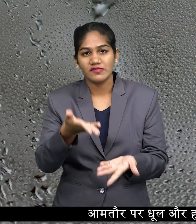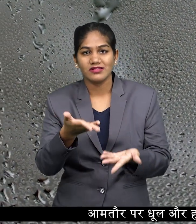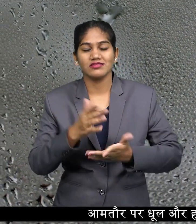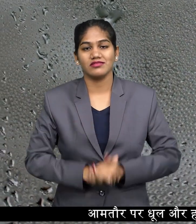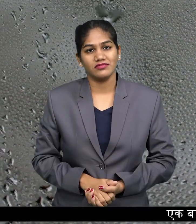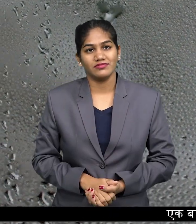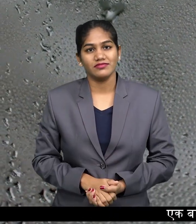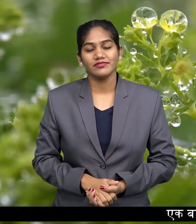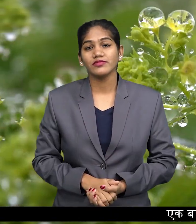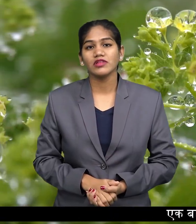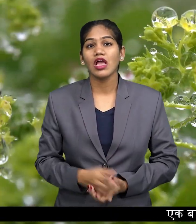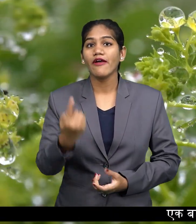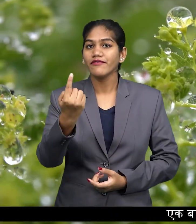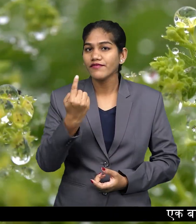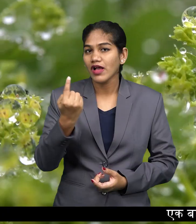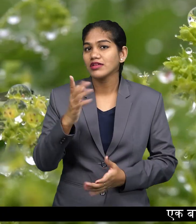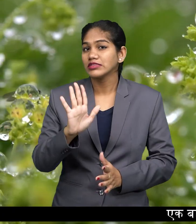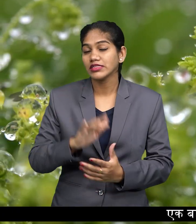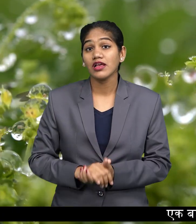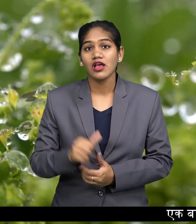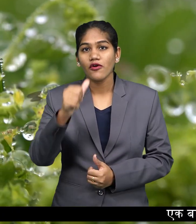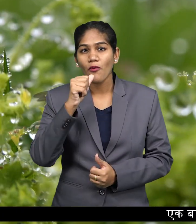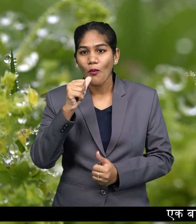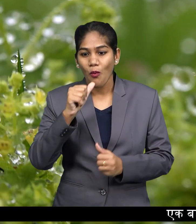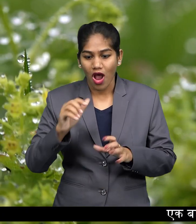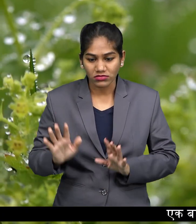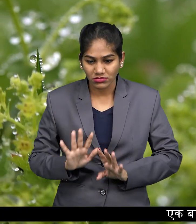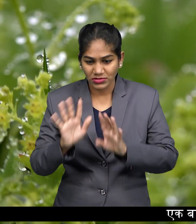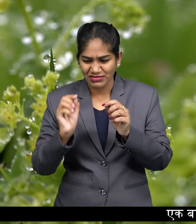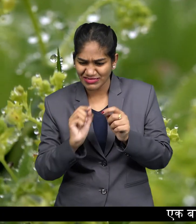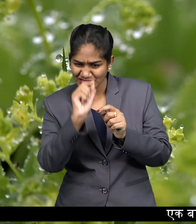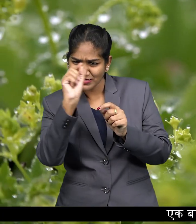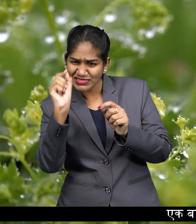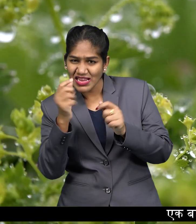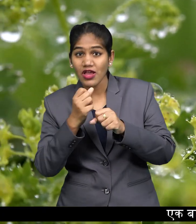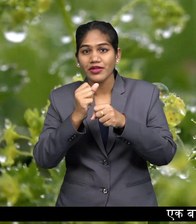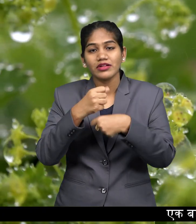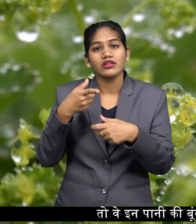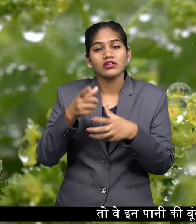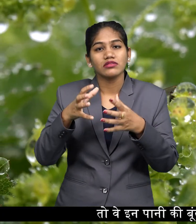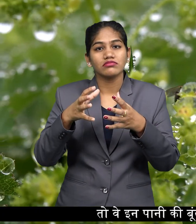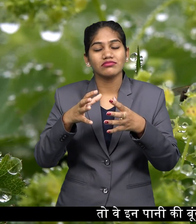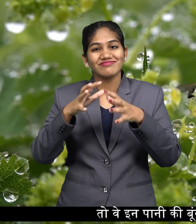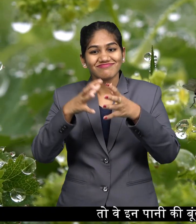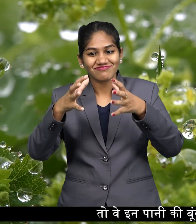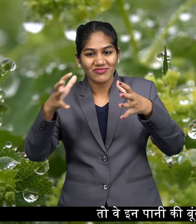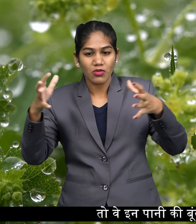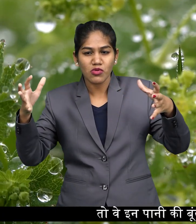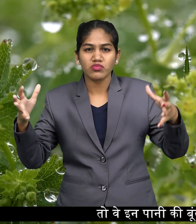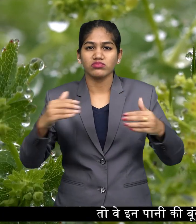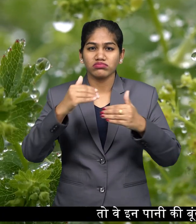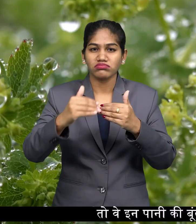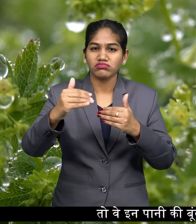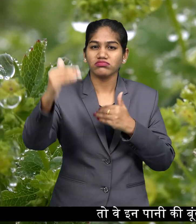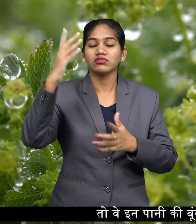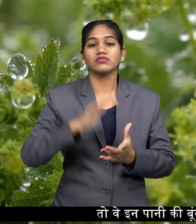हैं। छठा, एक बार जब पानी की बूंदें बन जाती है तो वे इन पानी की बूंदों